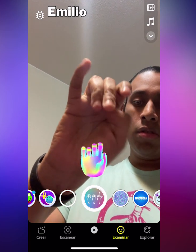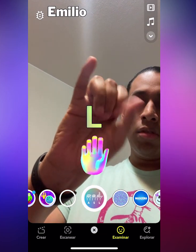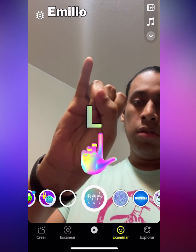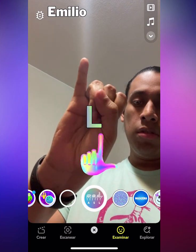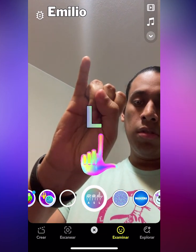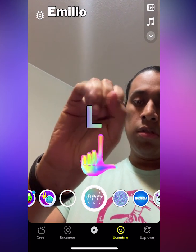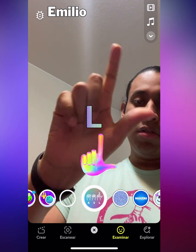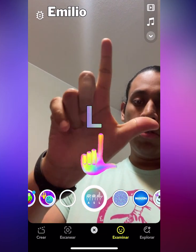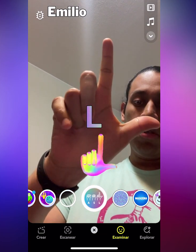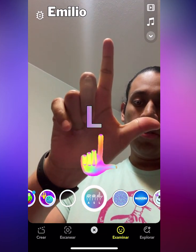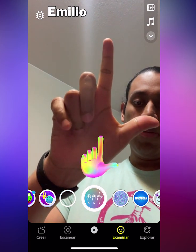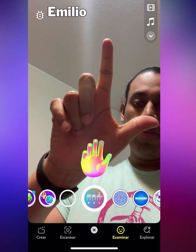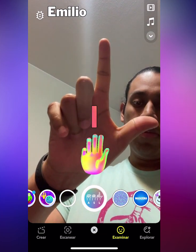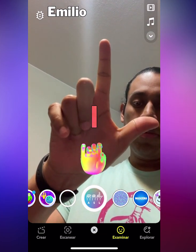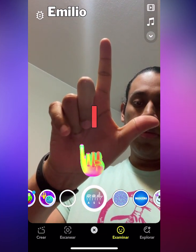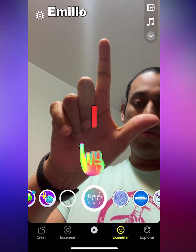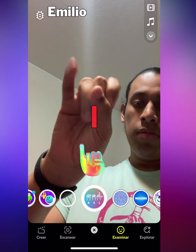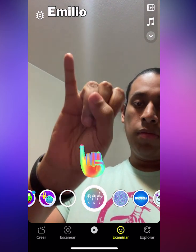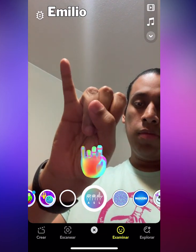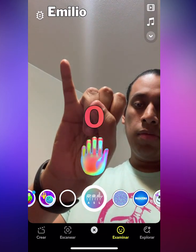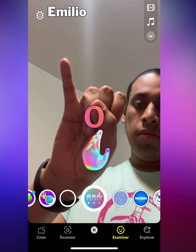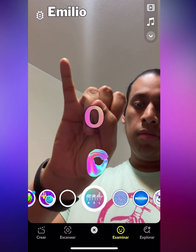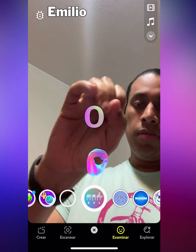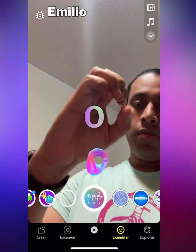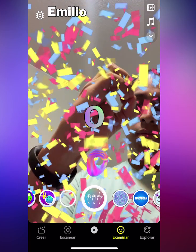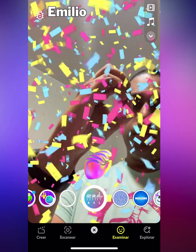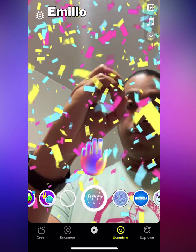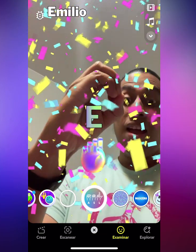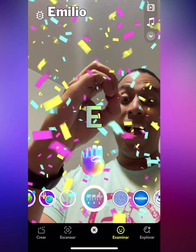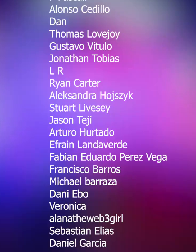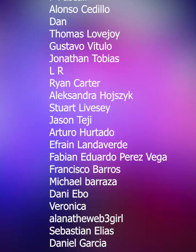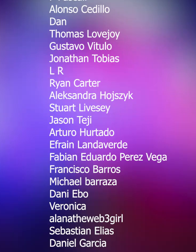los dejo en mi Patreon. ¿Estás listo? ¡Comencemos!